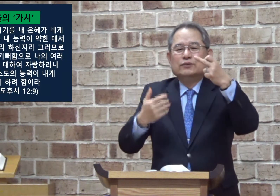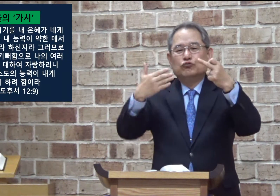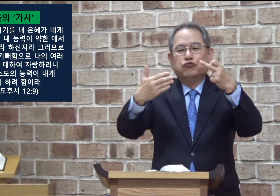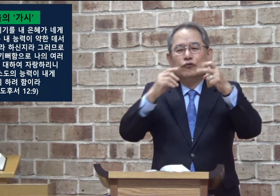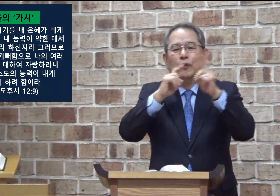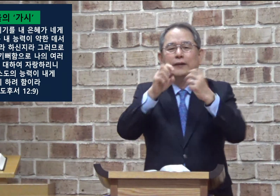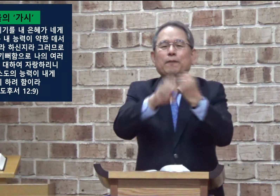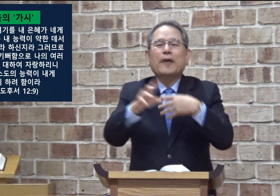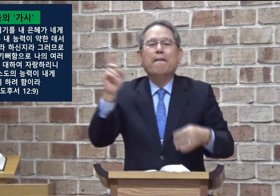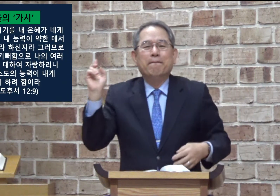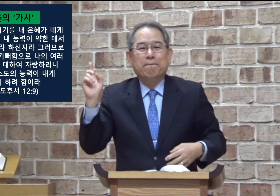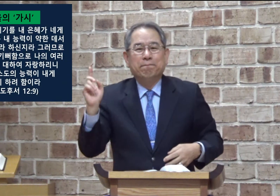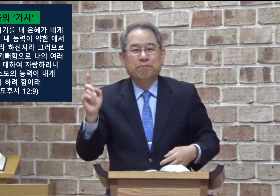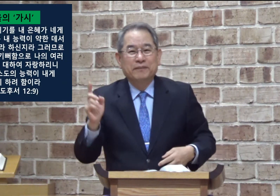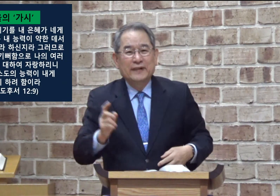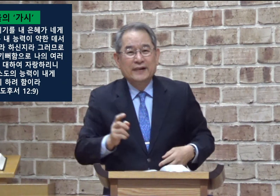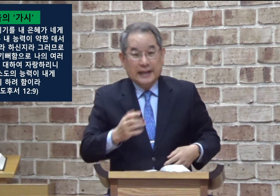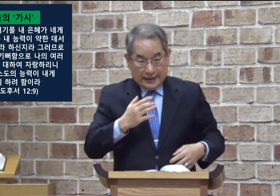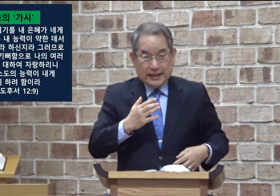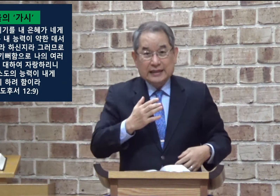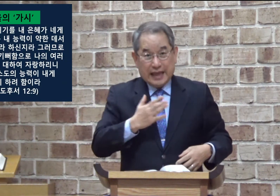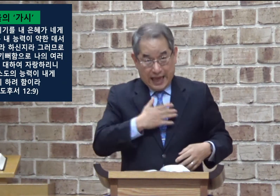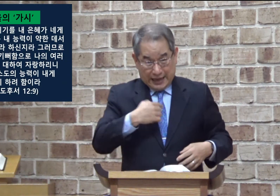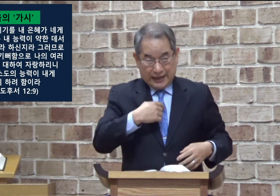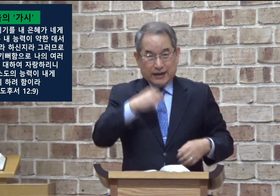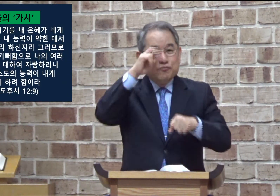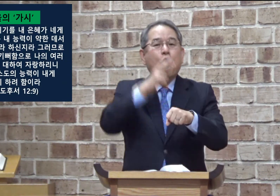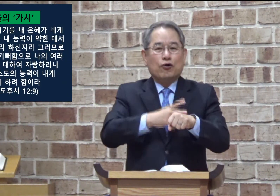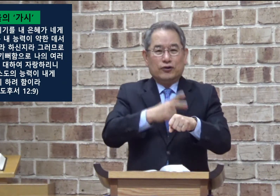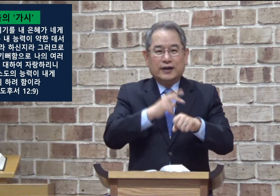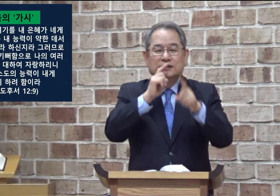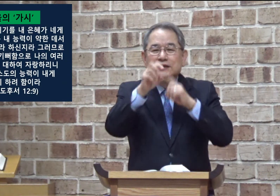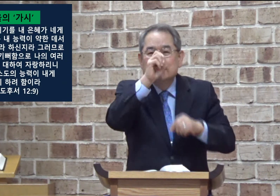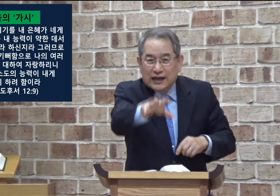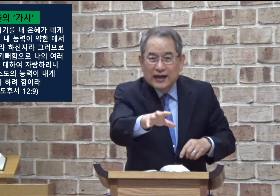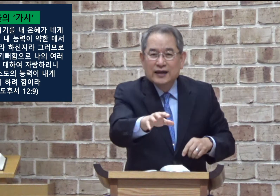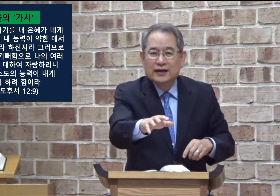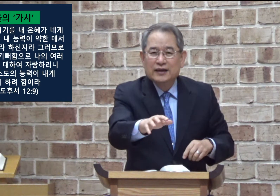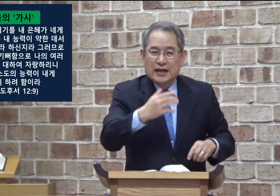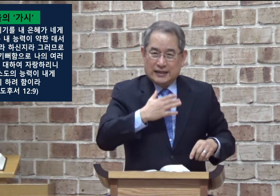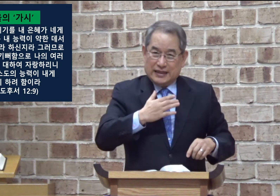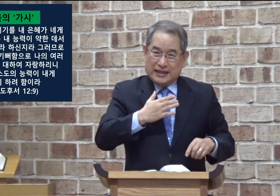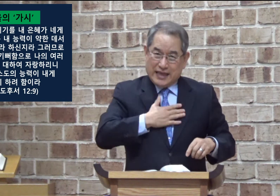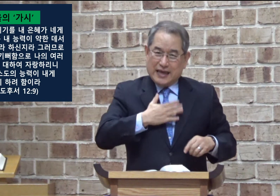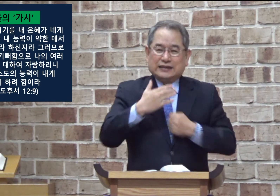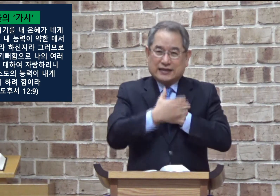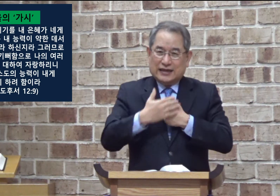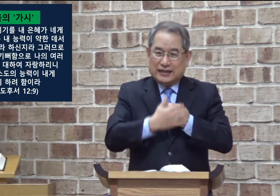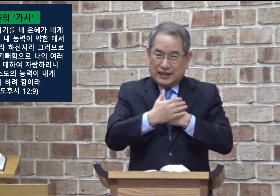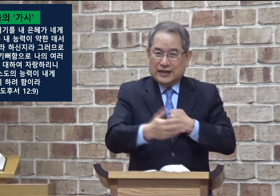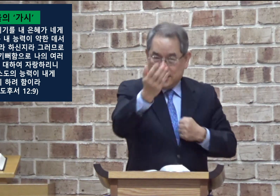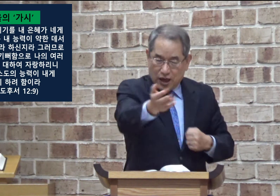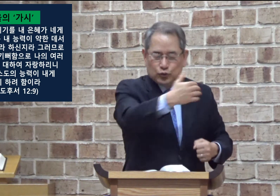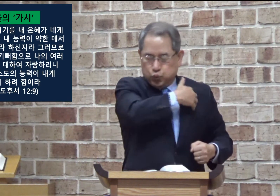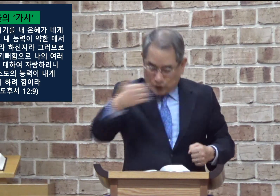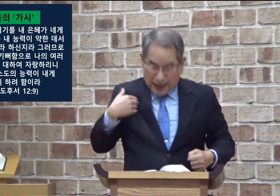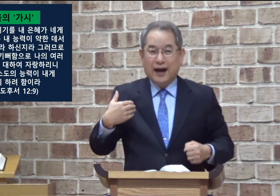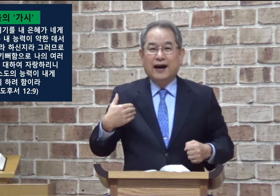그것을 떠나게 해달라고 하나님께 간구했습니다. 그때 하나님께서 응답하셨습니다. 고린도후서 12장